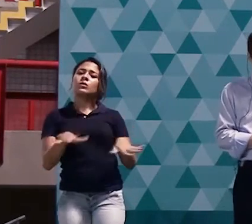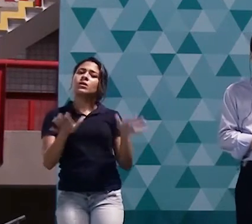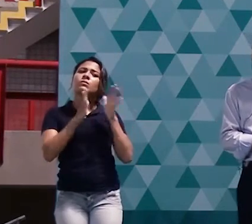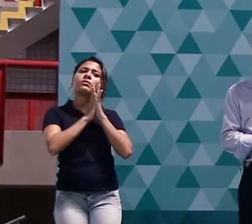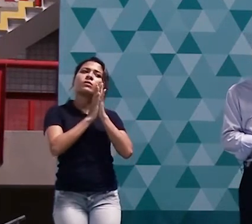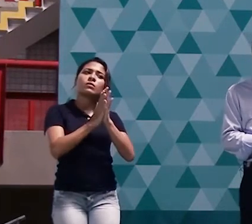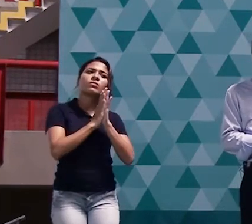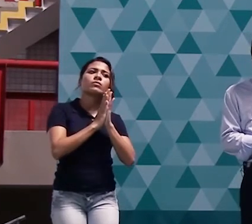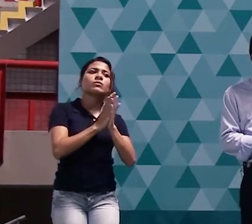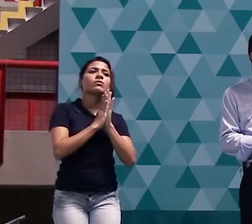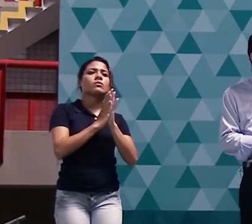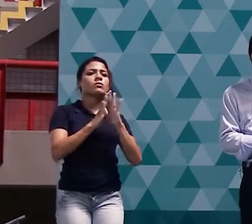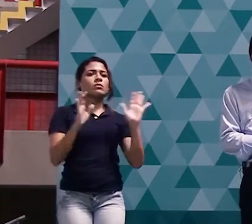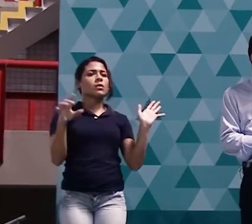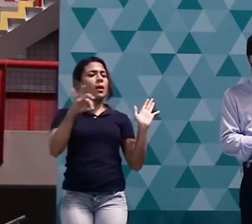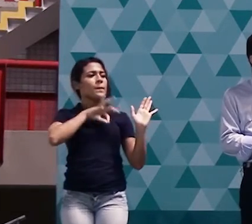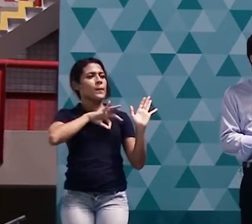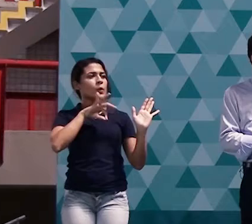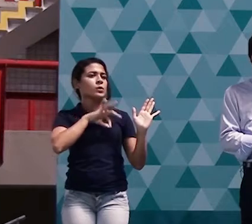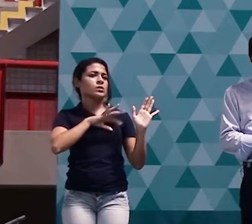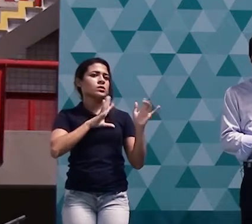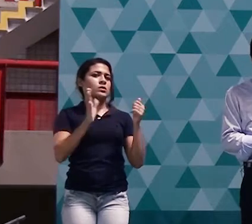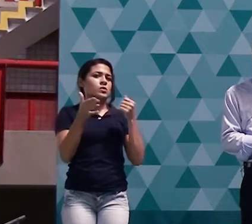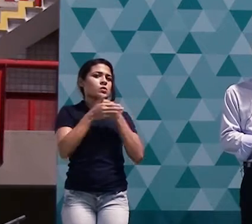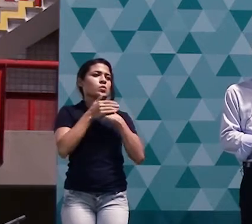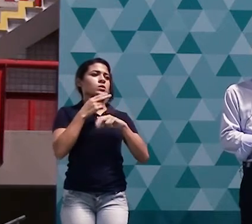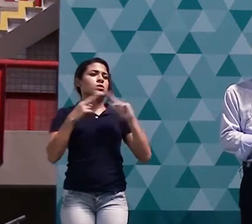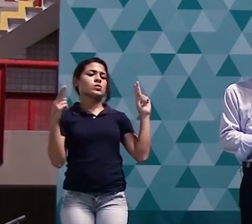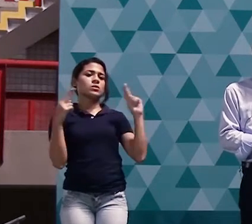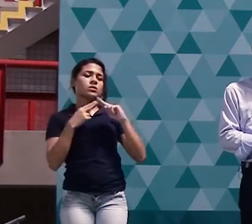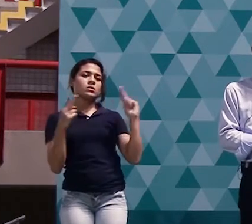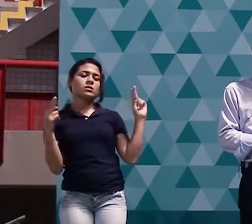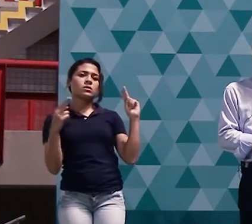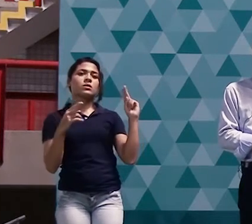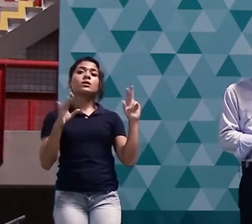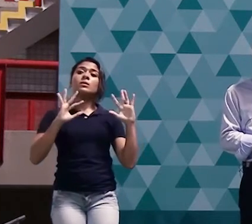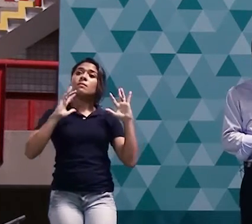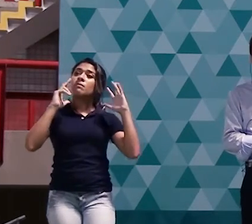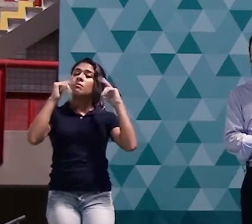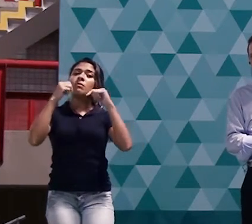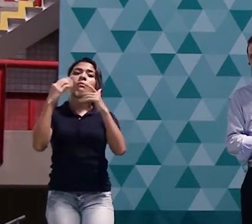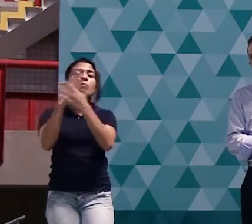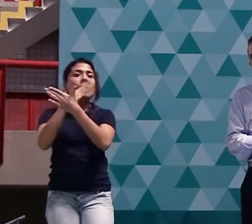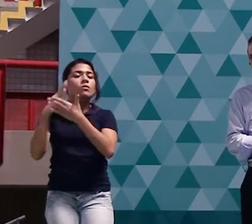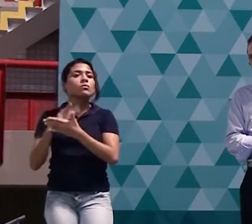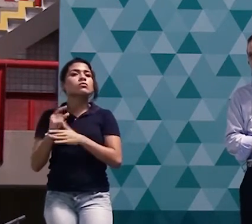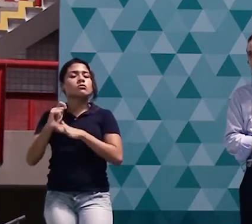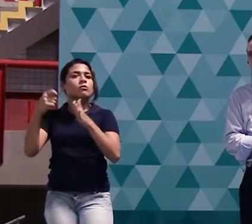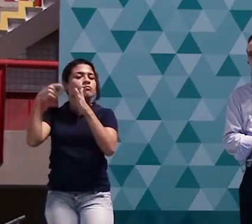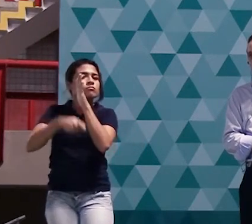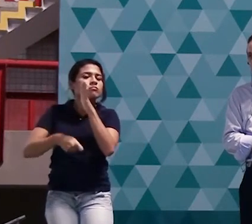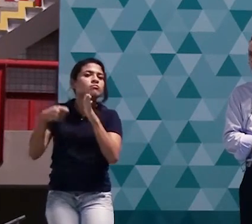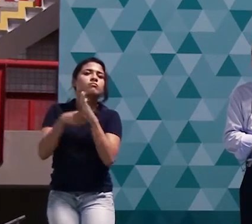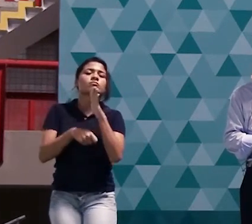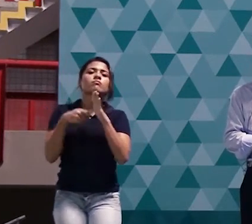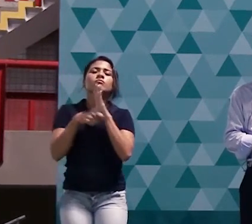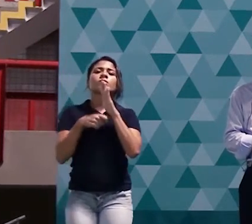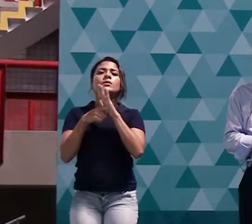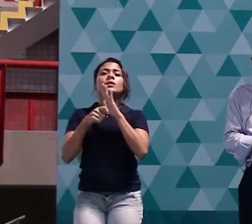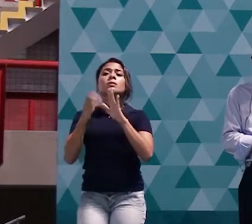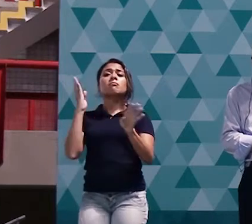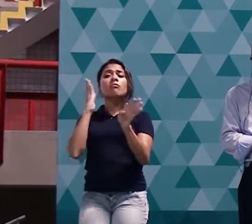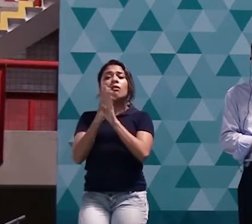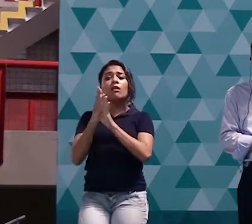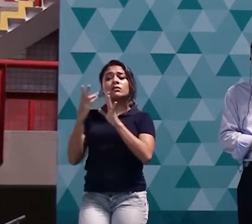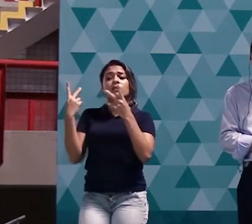Então, se muitos, obviamente, deram a vida, mas não foi em vão. Se hoje nós temos a nossa liberdade, é